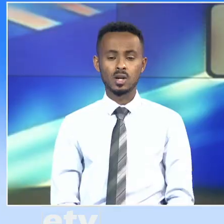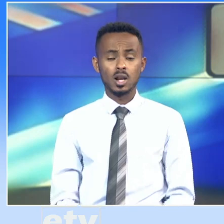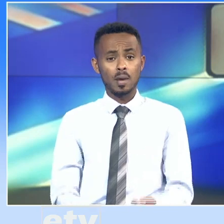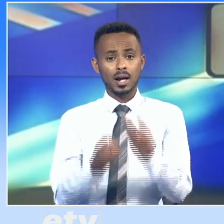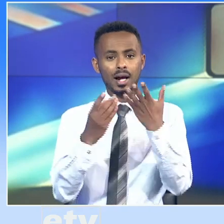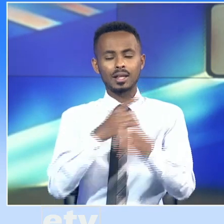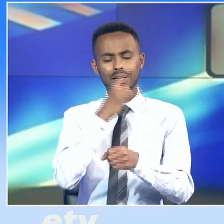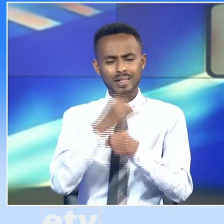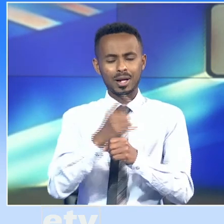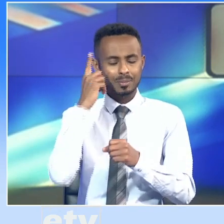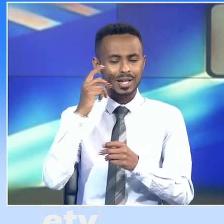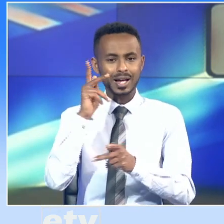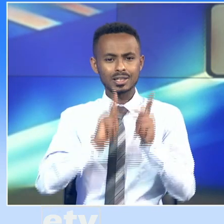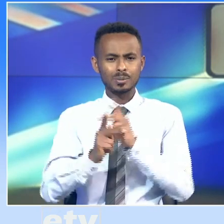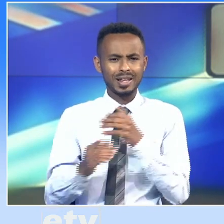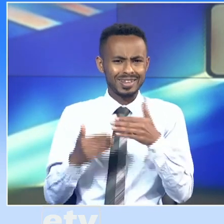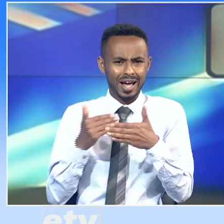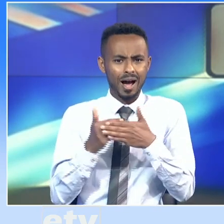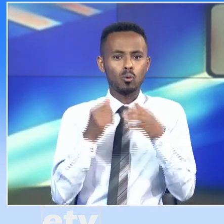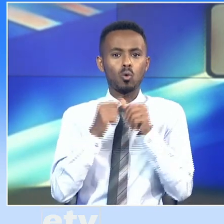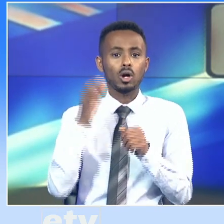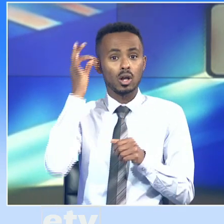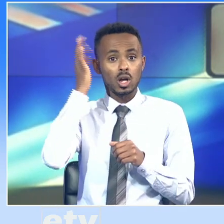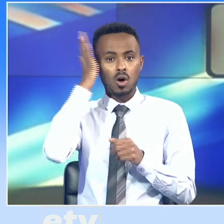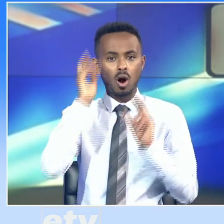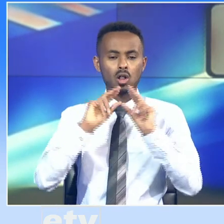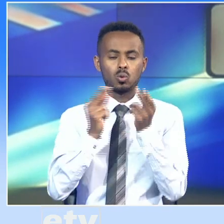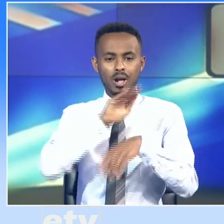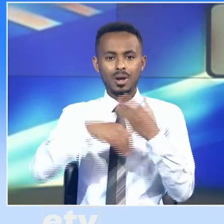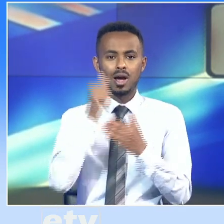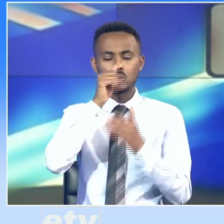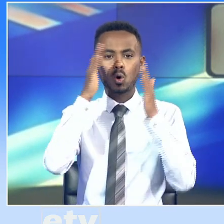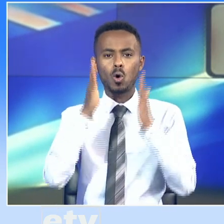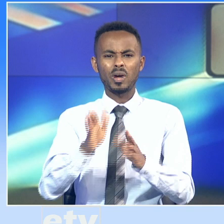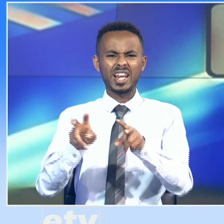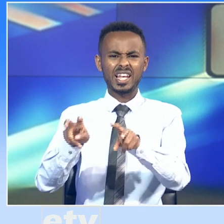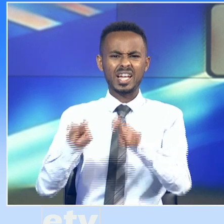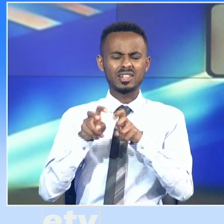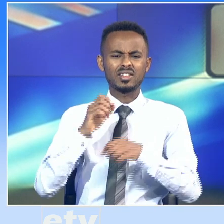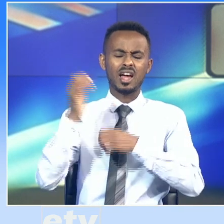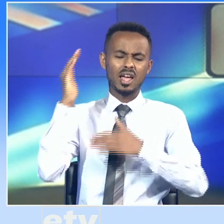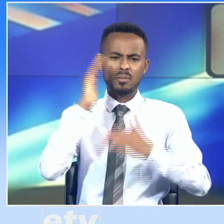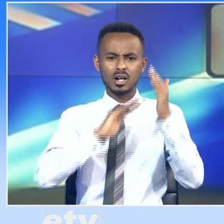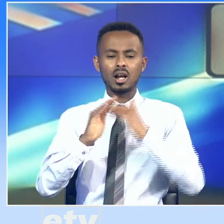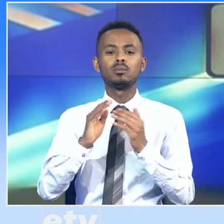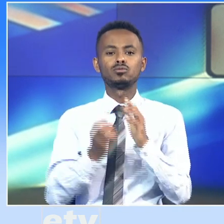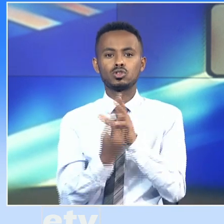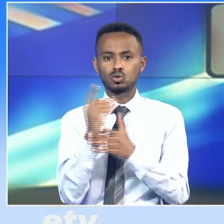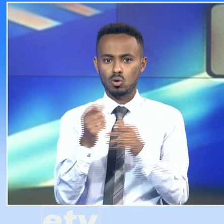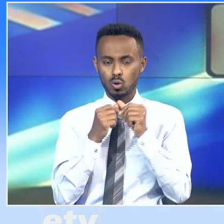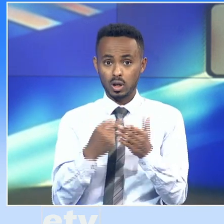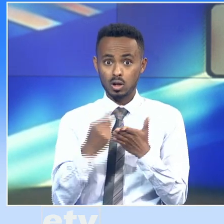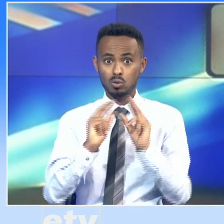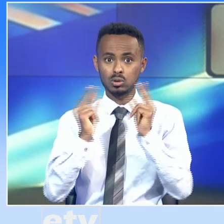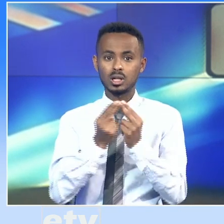ለበርካታ ዘመናት በትግራይ ህዝብ ላይ ተጣብቆ የቆየው የህዋት ቡድን ለመላው ኢትዮጵያን የግፍና የመከራ ምንጭ ሆኖ ቆይቷል።